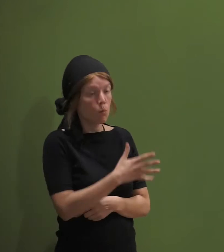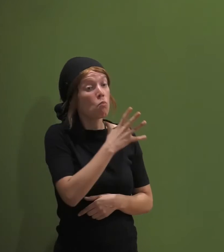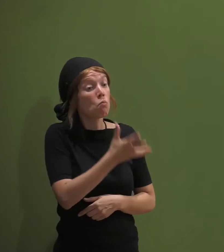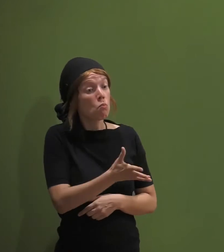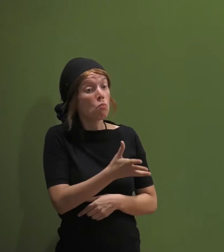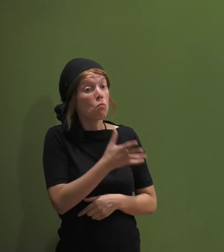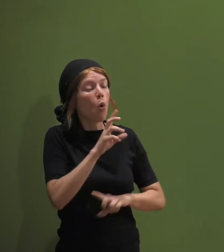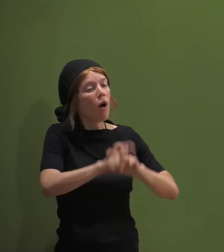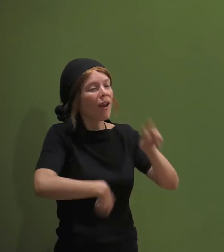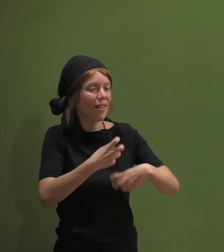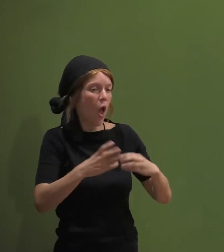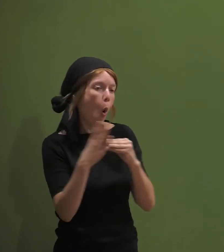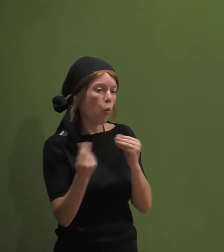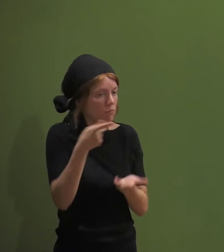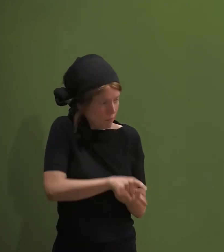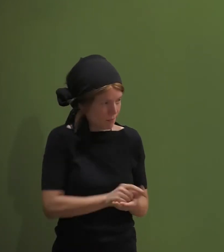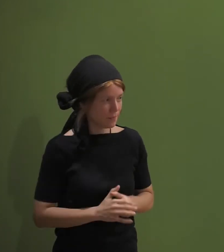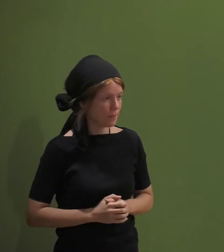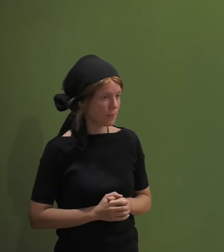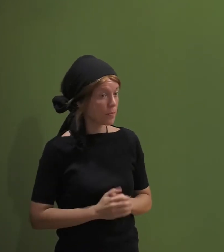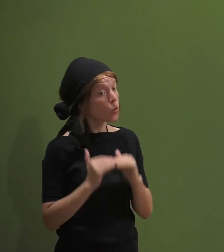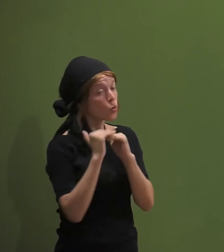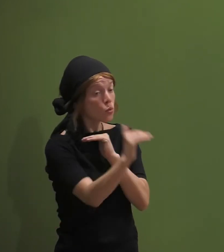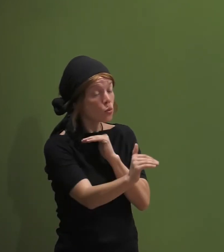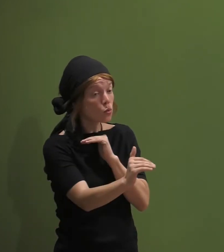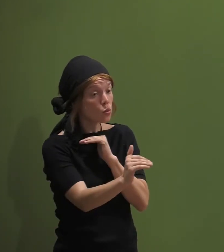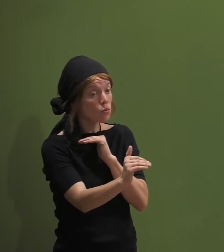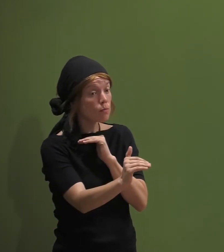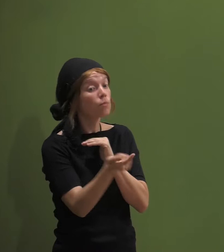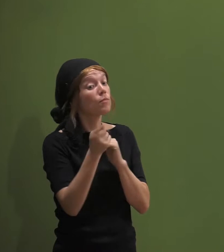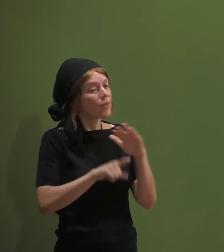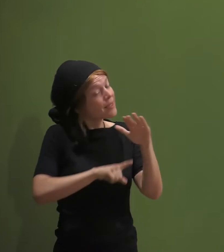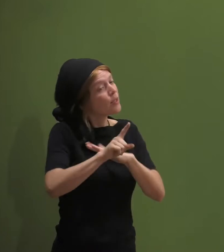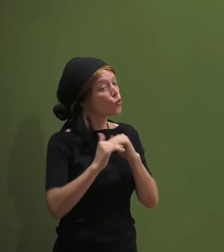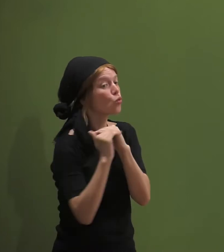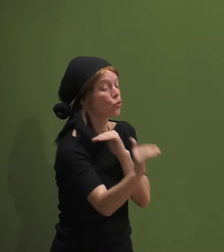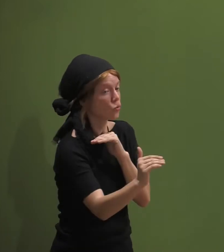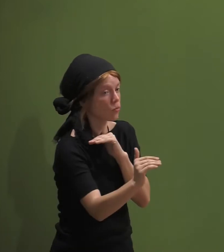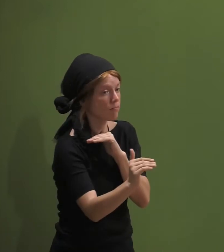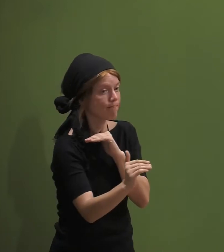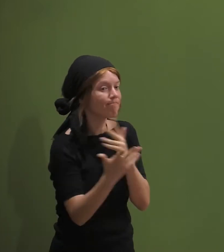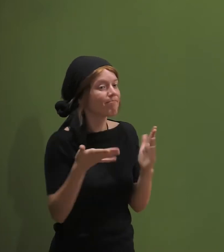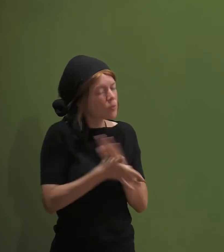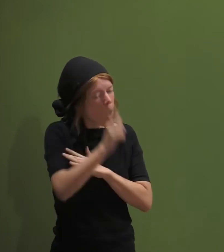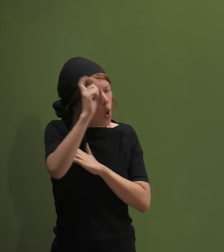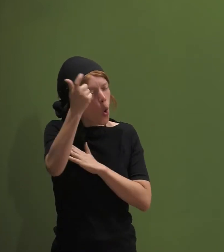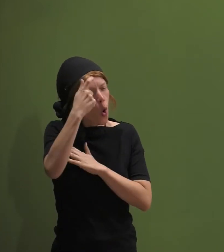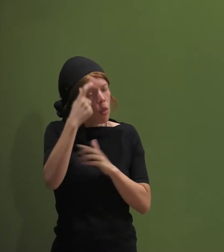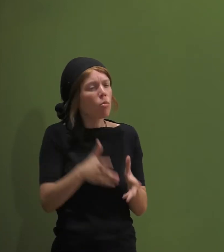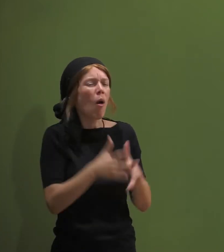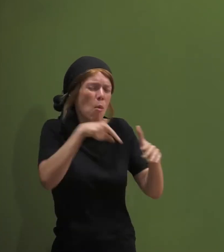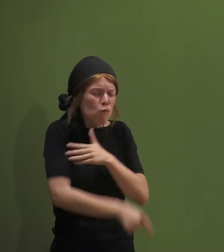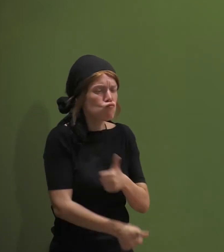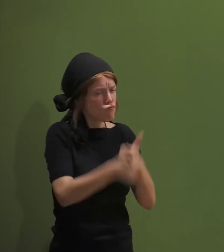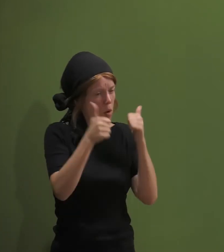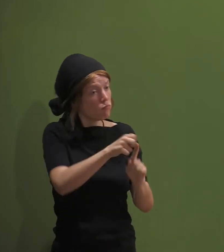incluya reciclar y reutilizar. La sostenibilidad y con ella el desarrollo sostenible son, por tanto, conceptos más amplios y con